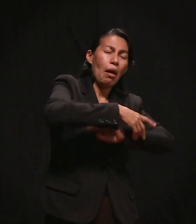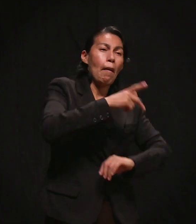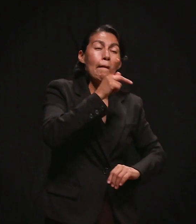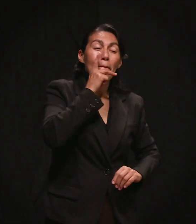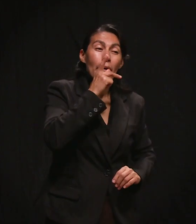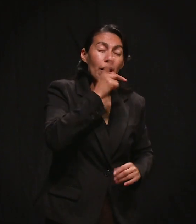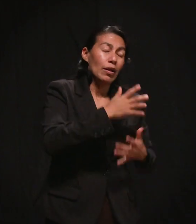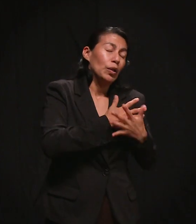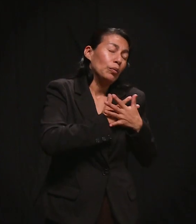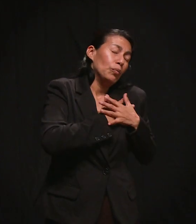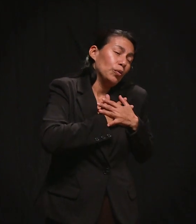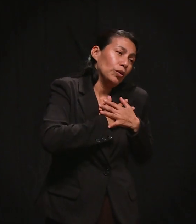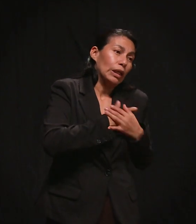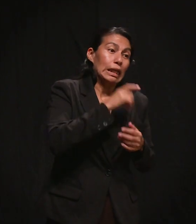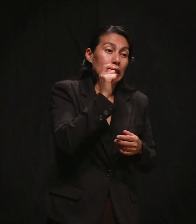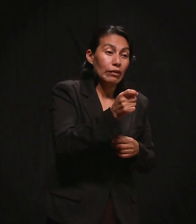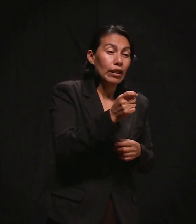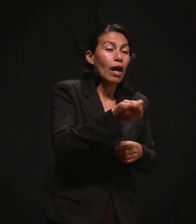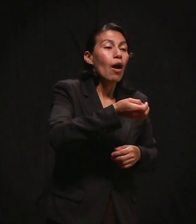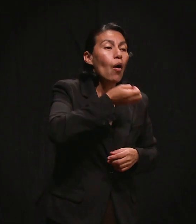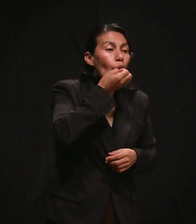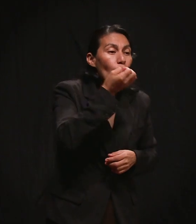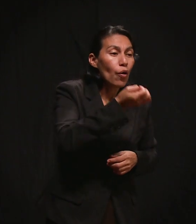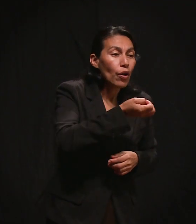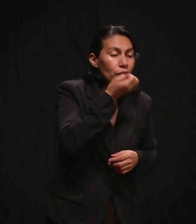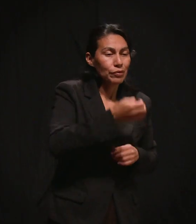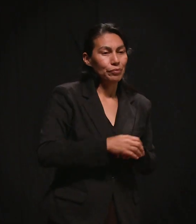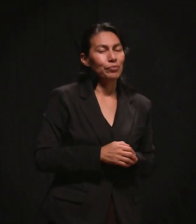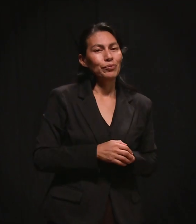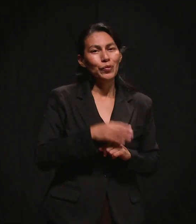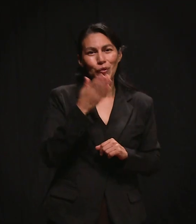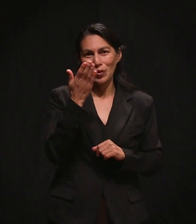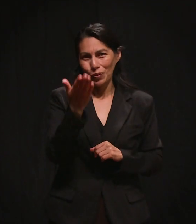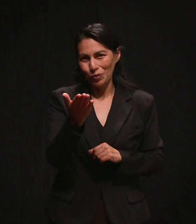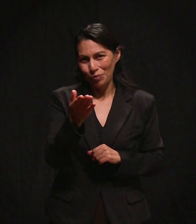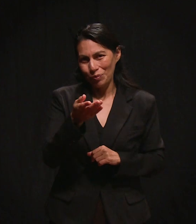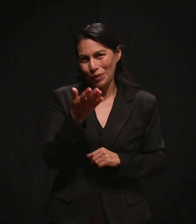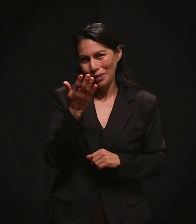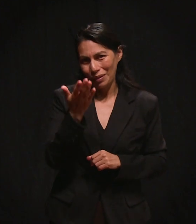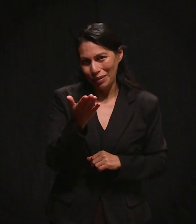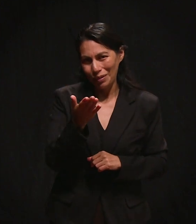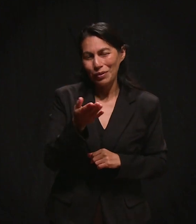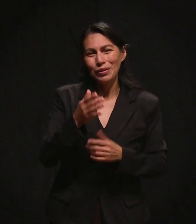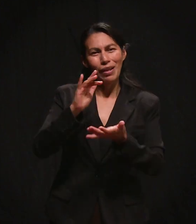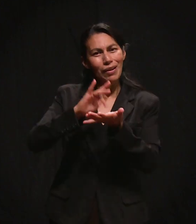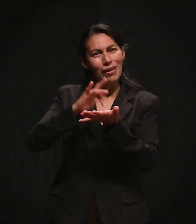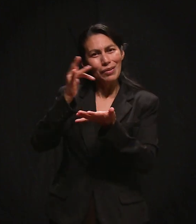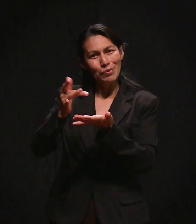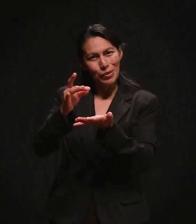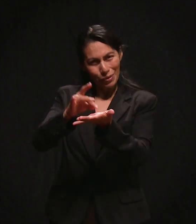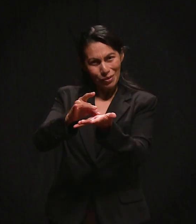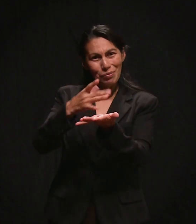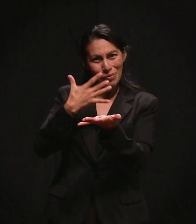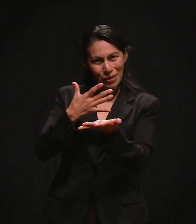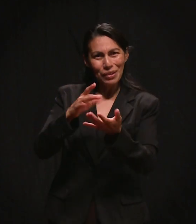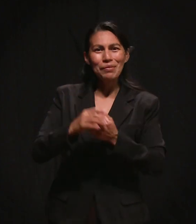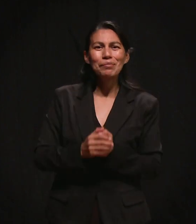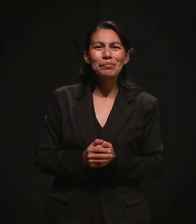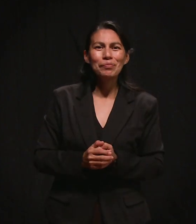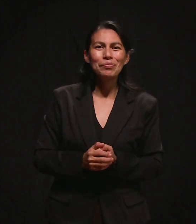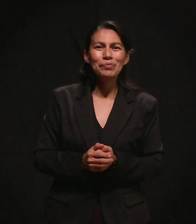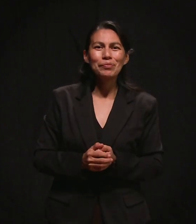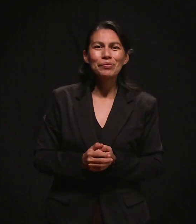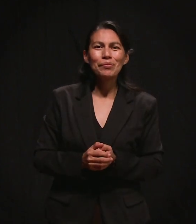es el poder de la oración, queridos. Envía tus pedidos y agradecimientos al programa para que